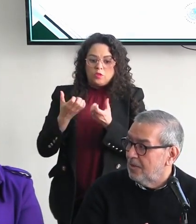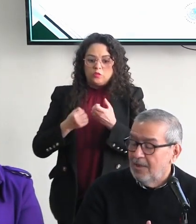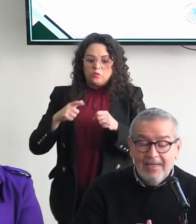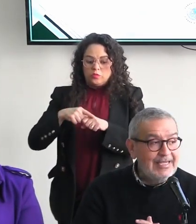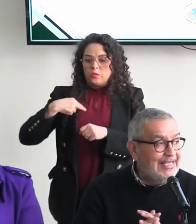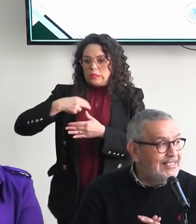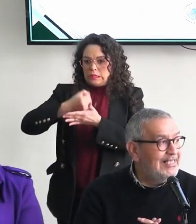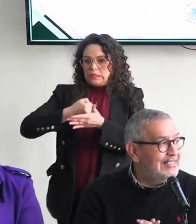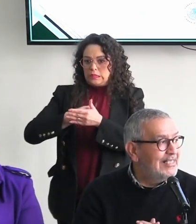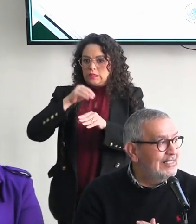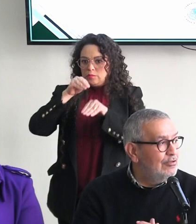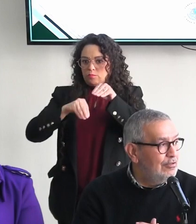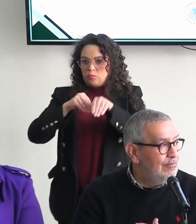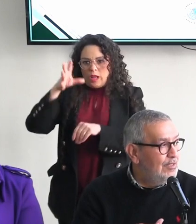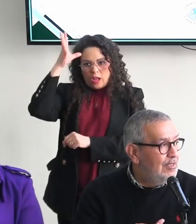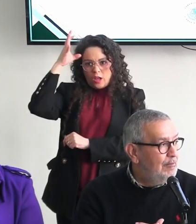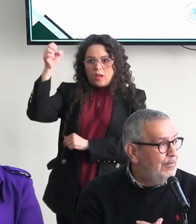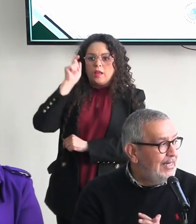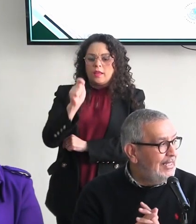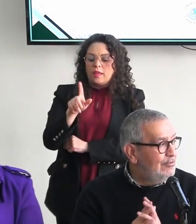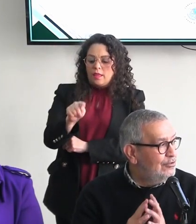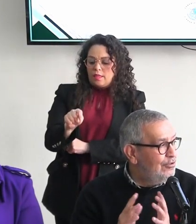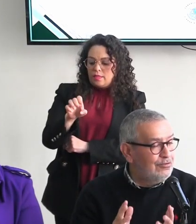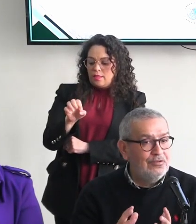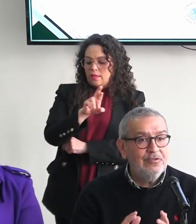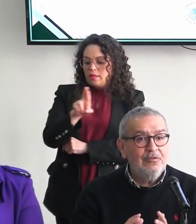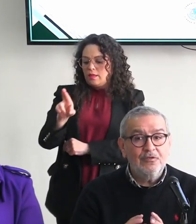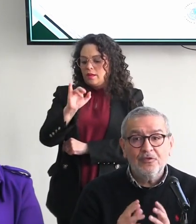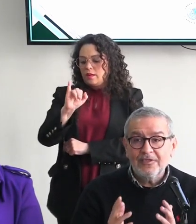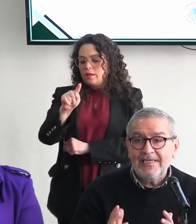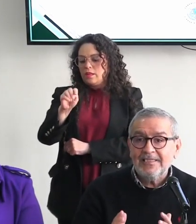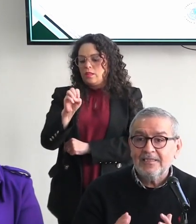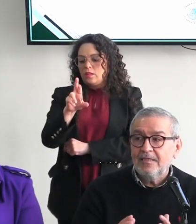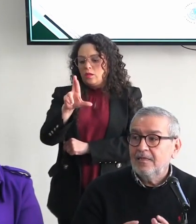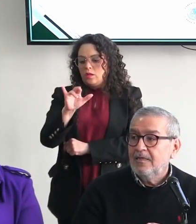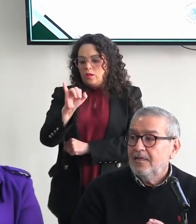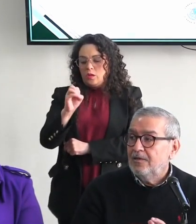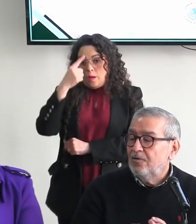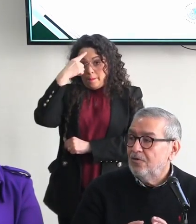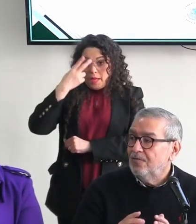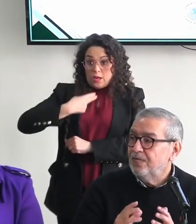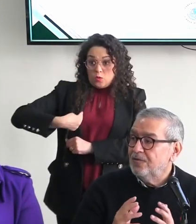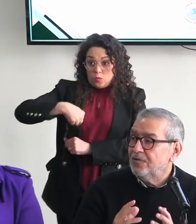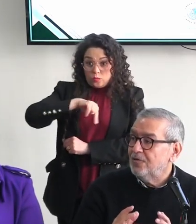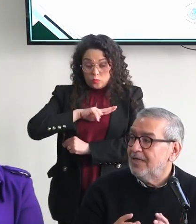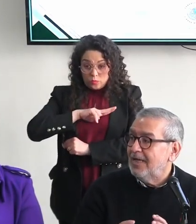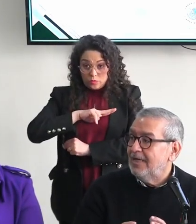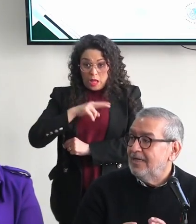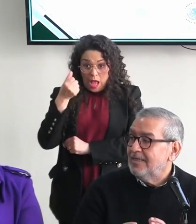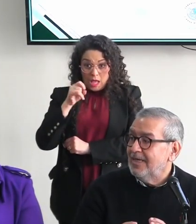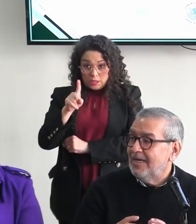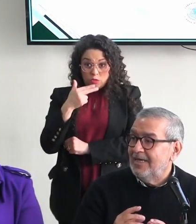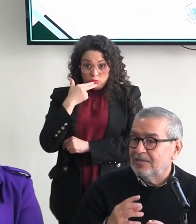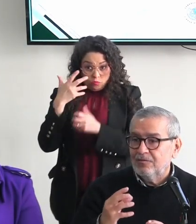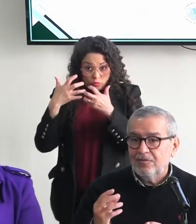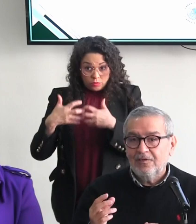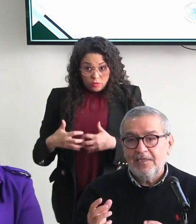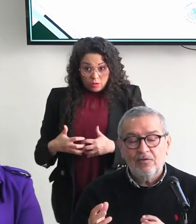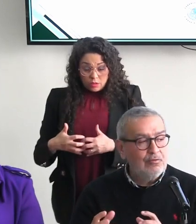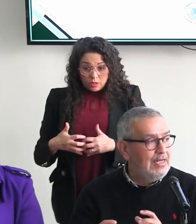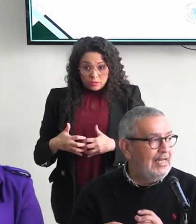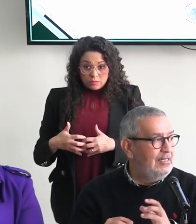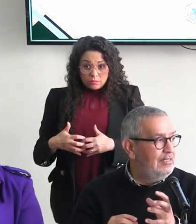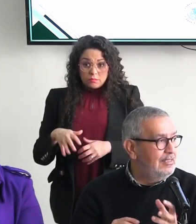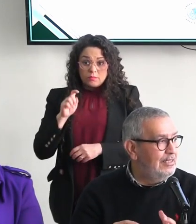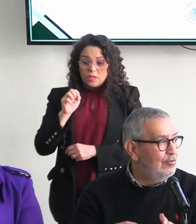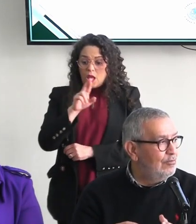años. Y es el territorio. Para nosotros, nosotras, no funciona ya el asunto de